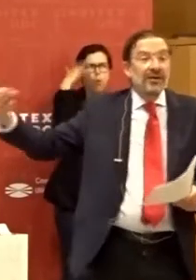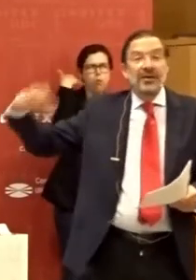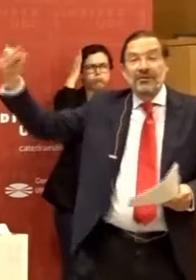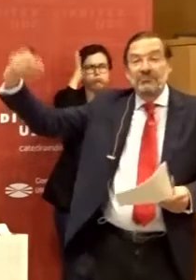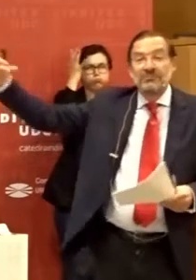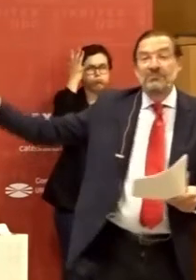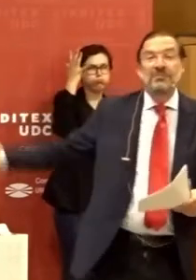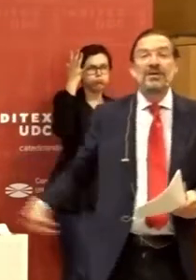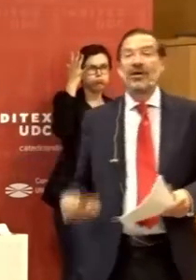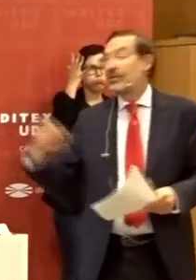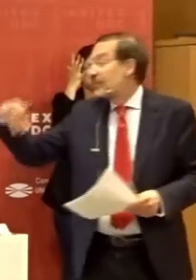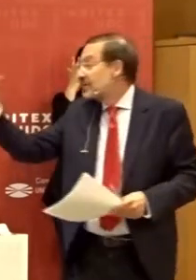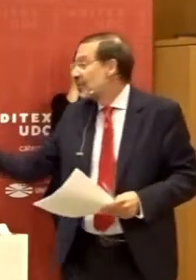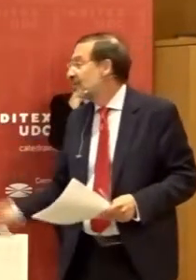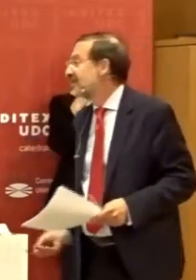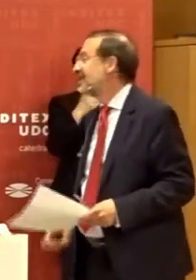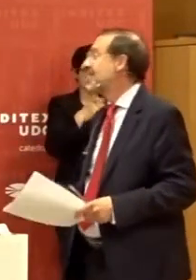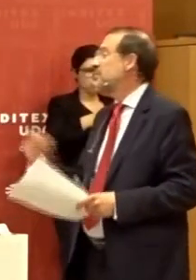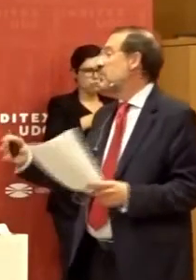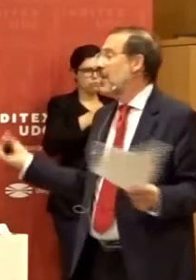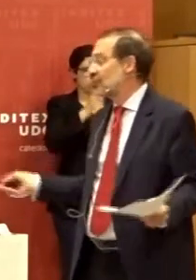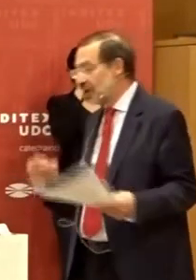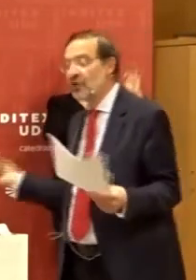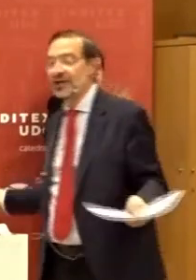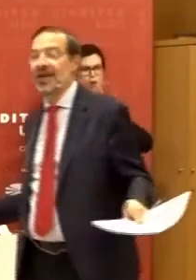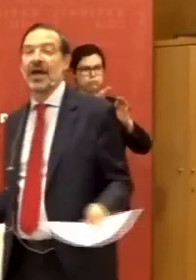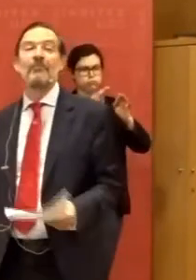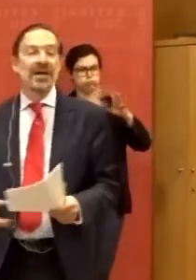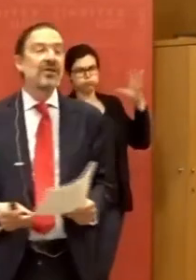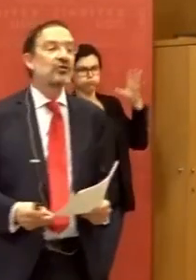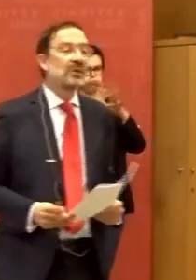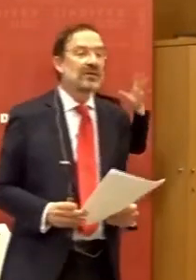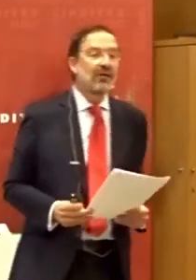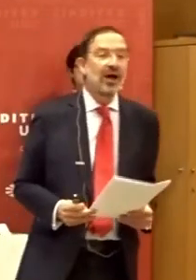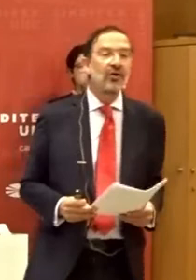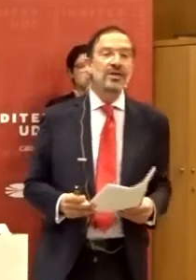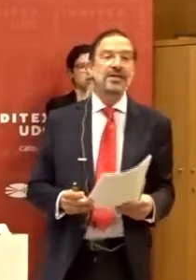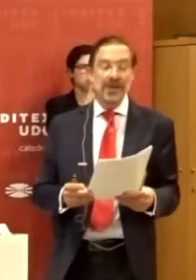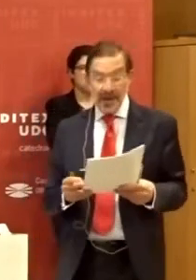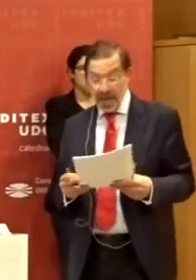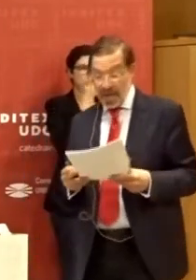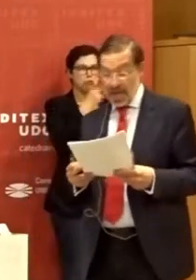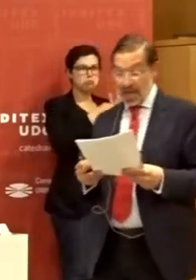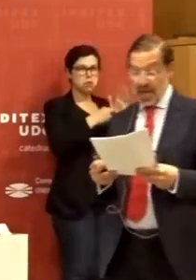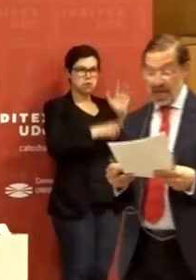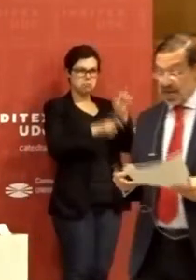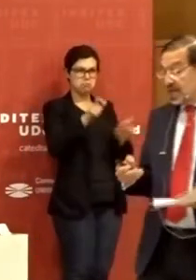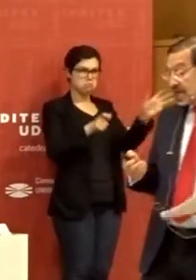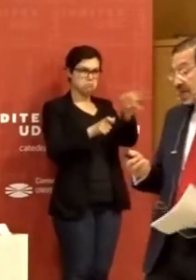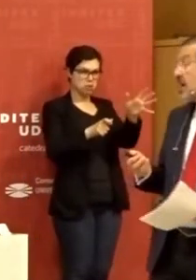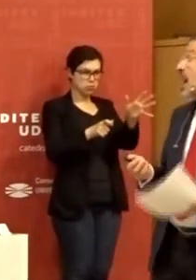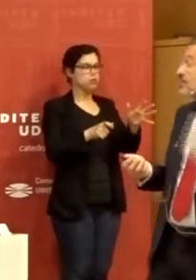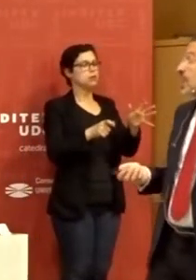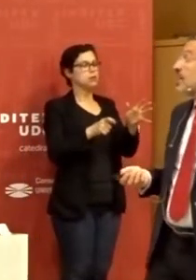día las cifras son distintas, pero vamos, creo que tiene ya más de 2.000 trabajadores.